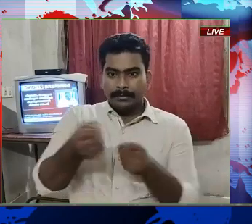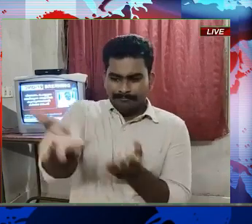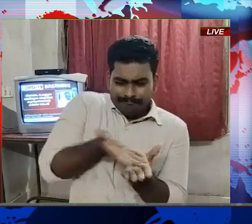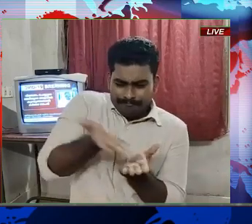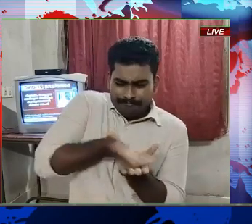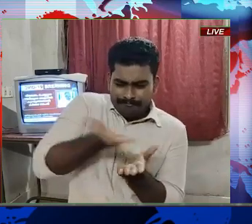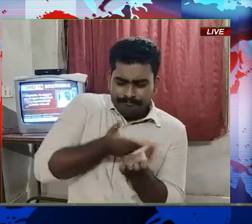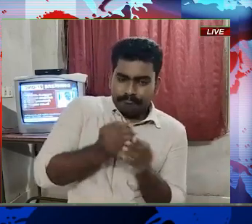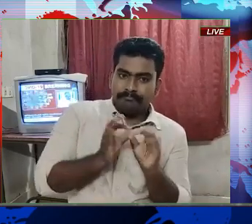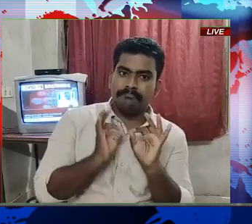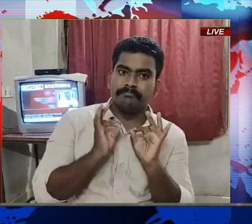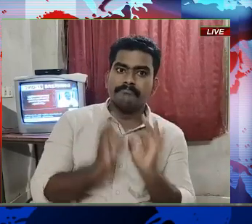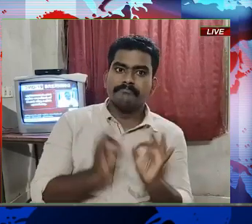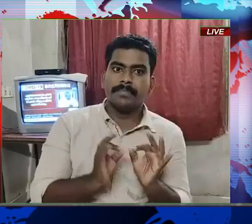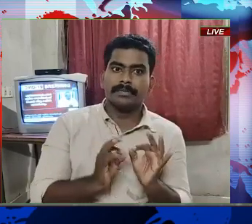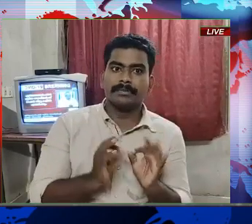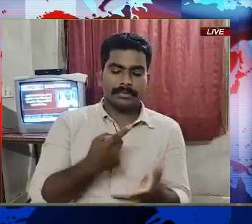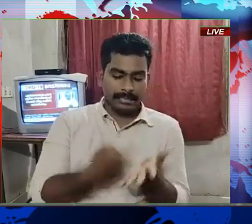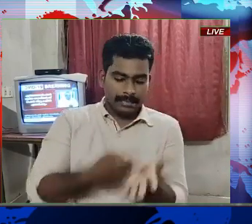അതിർത്തി അടച്ചതിനാൽ